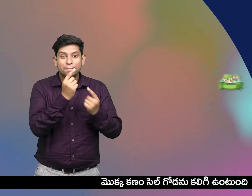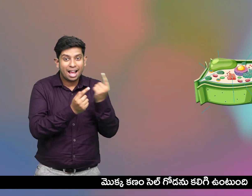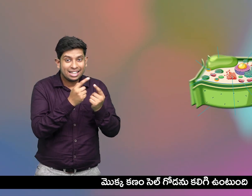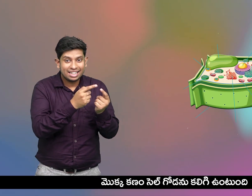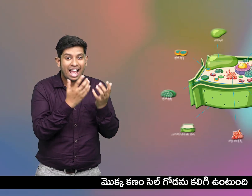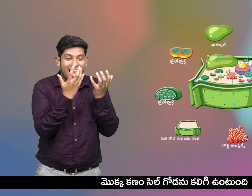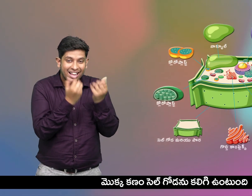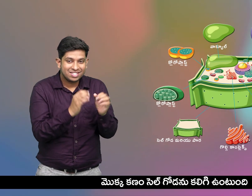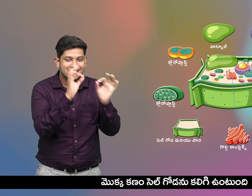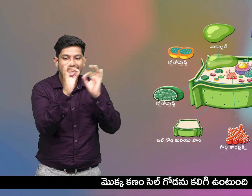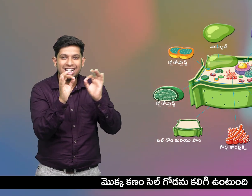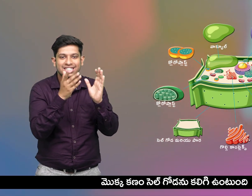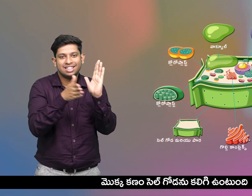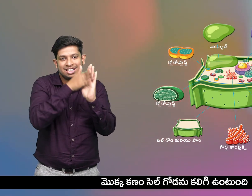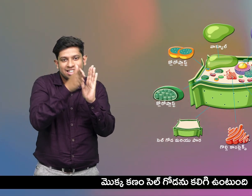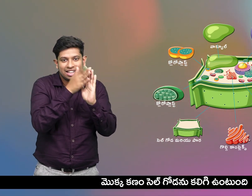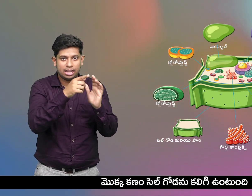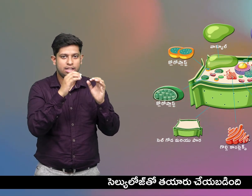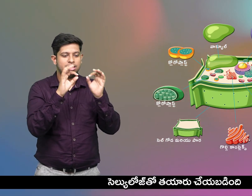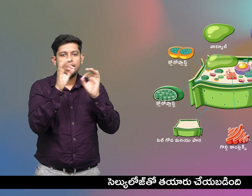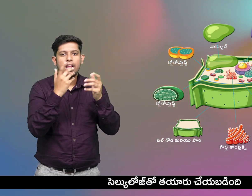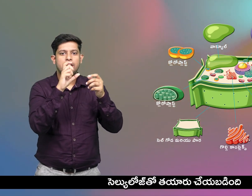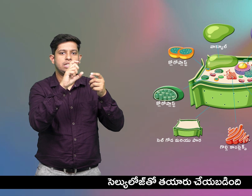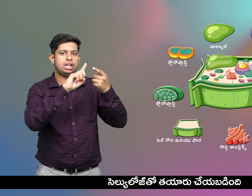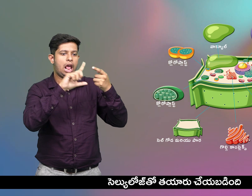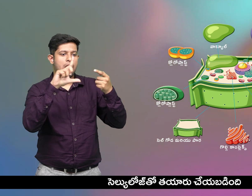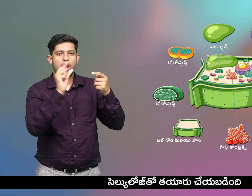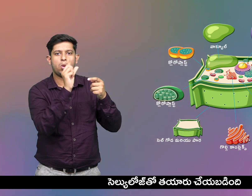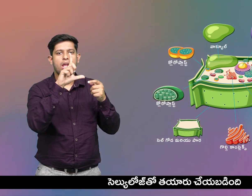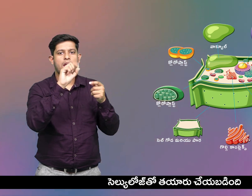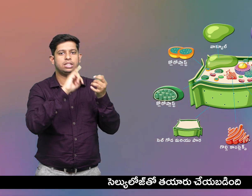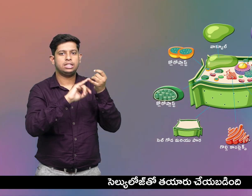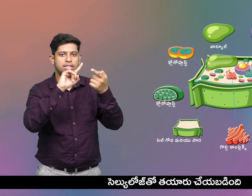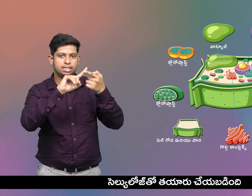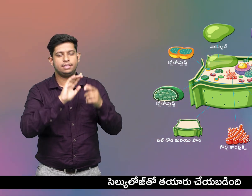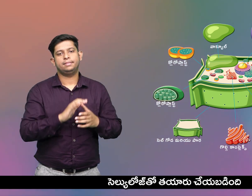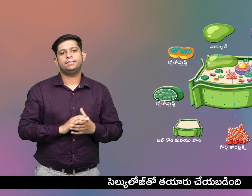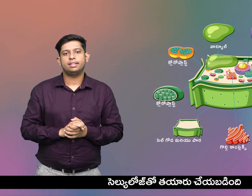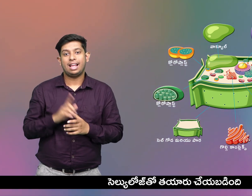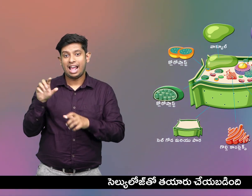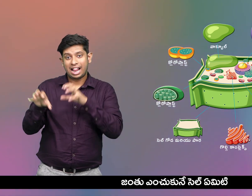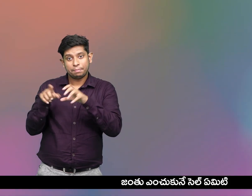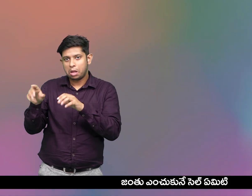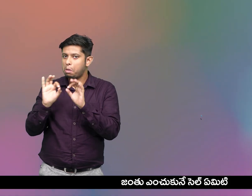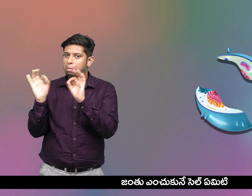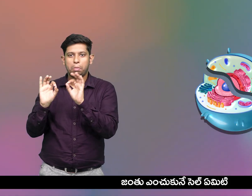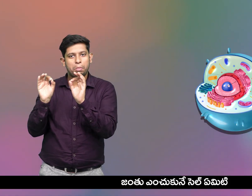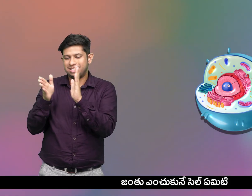మొక్క కణం సెల్ గోడను కలిగి ఉంటుంది. సెల్యులోస్తో తయారు చేయబడింది. జంతు ఎంచుకునే